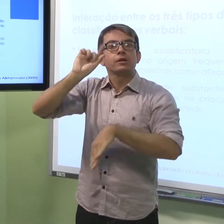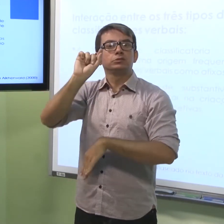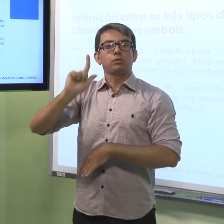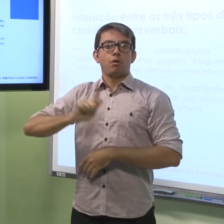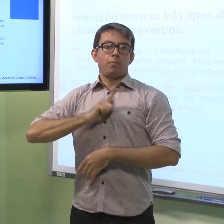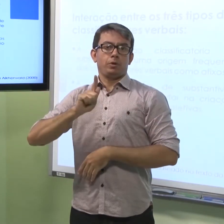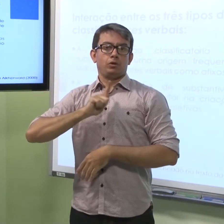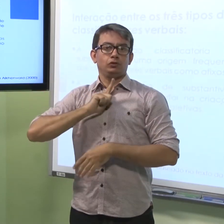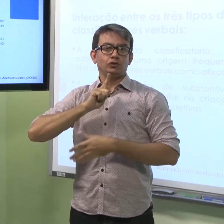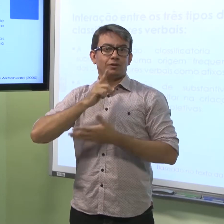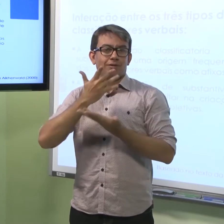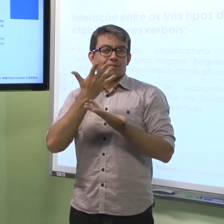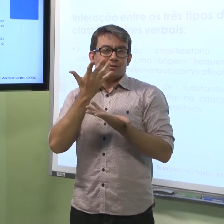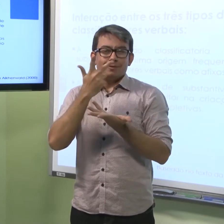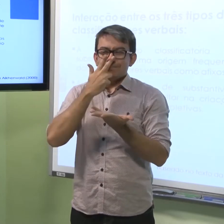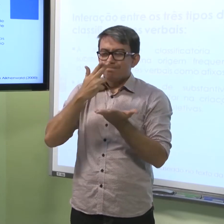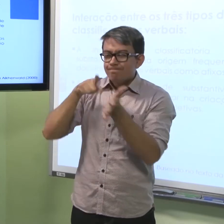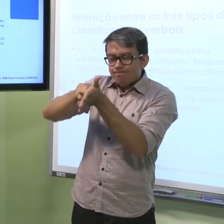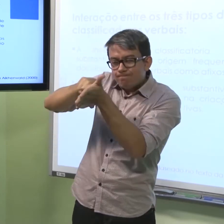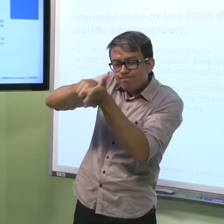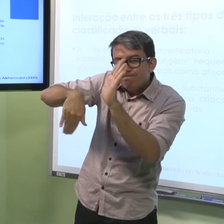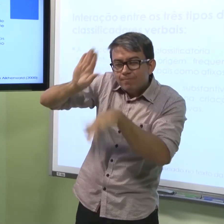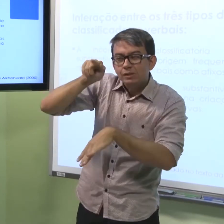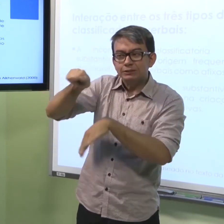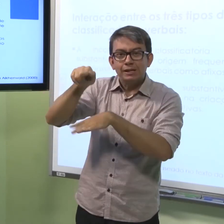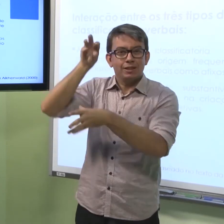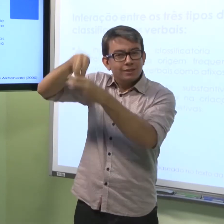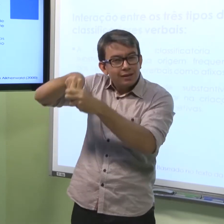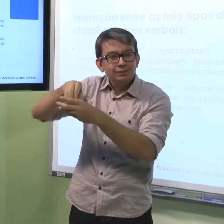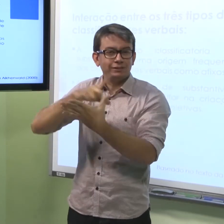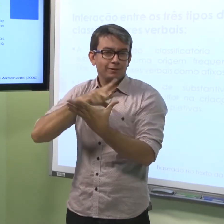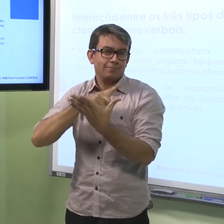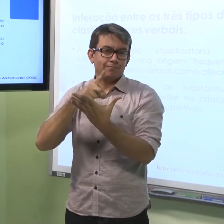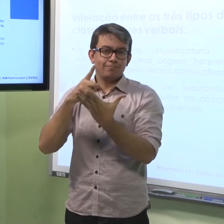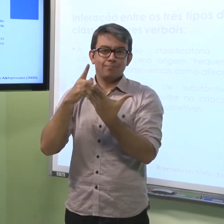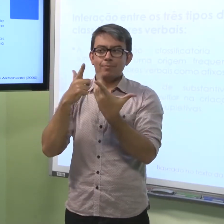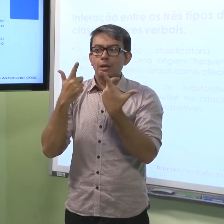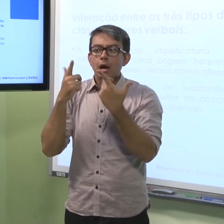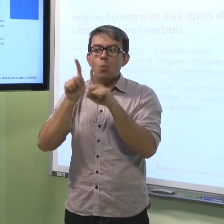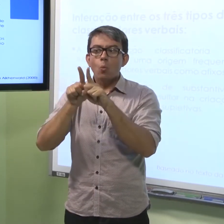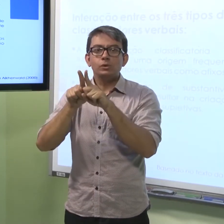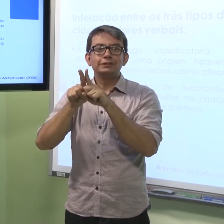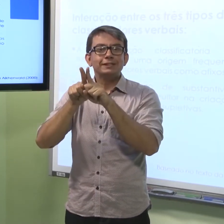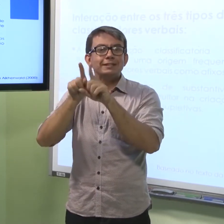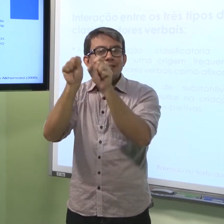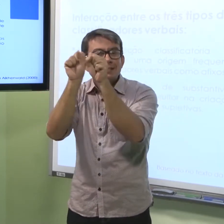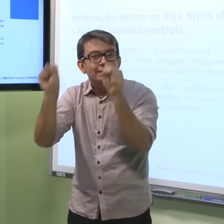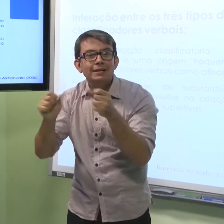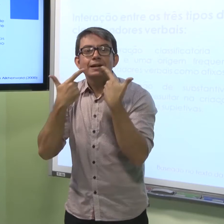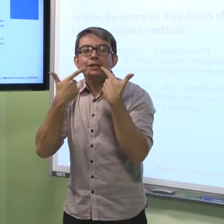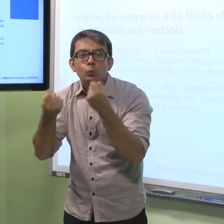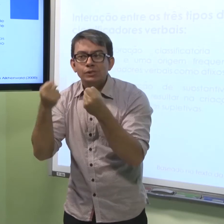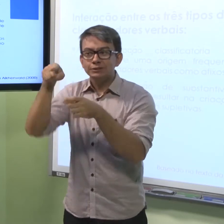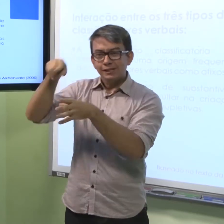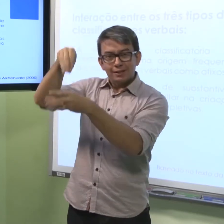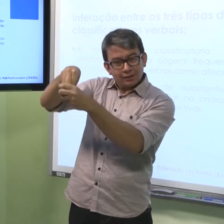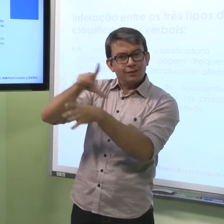sobre os classificadores verbais, mas as pesquisas elas são realizadas na gramática dentro do